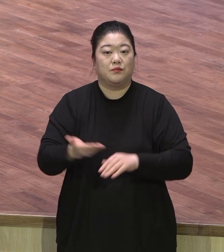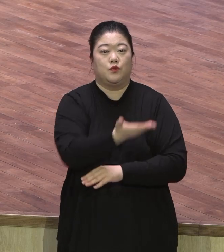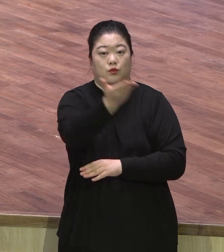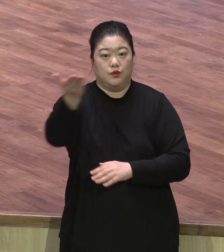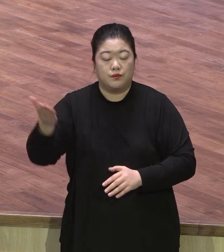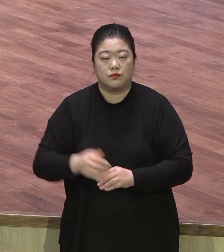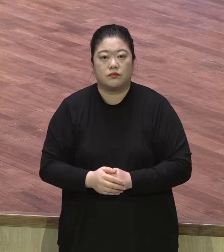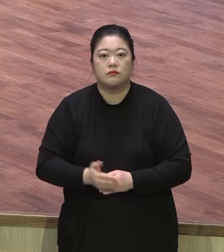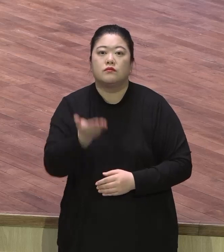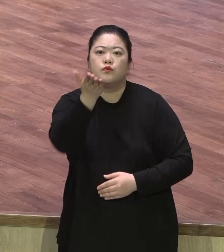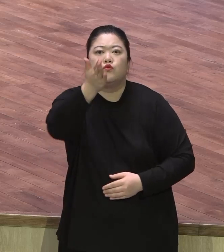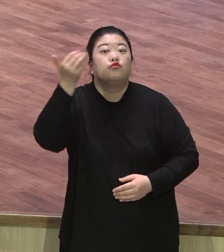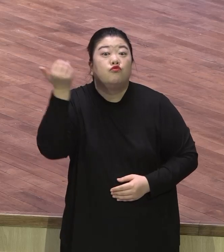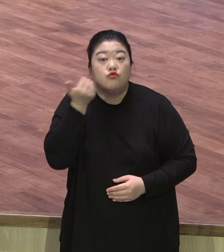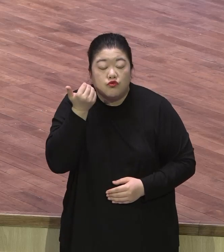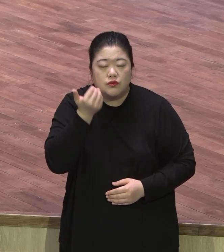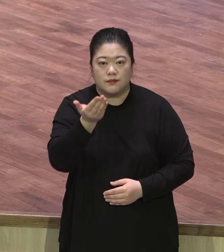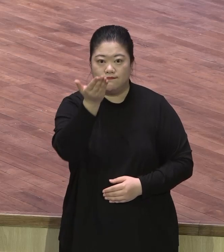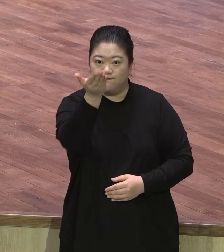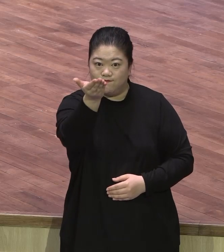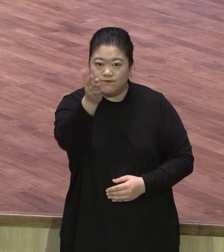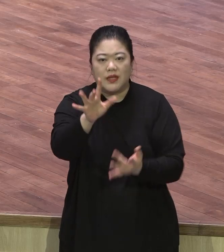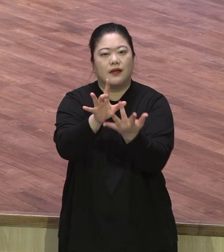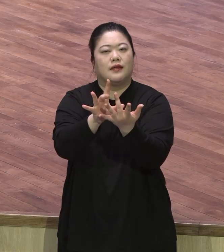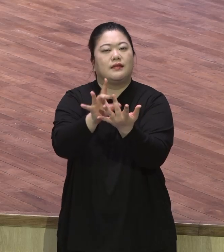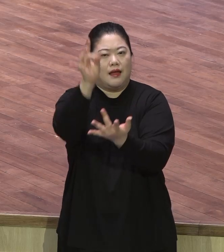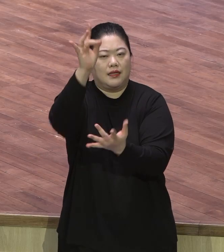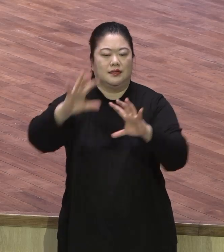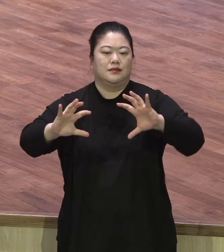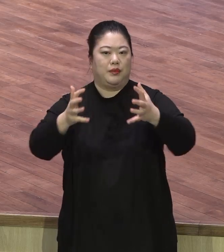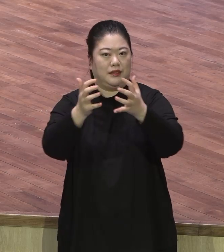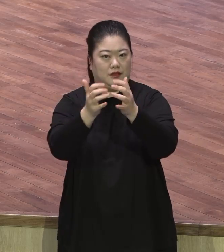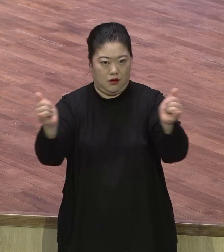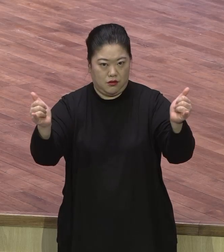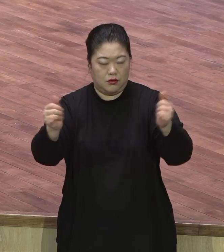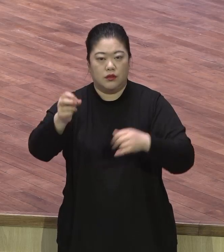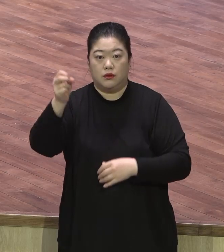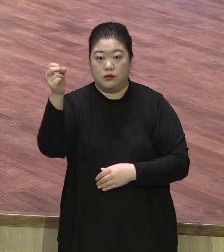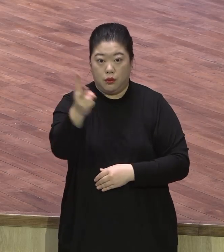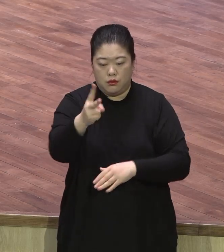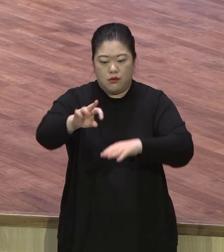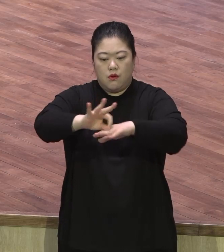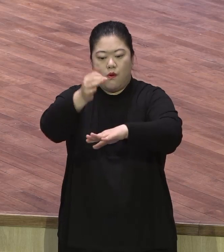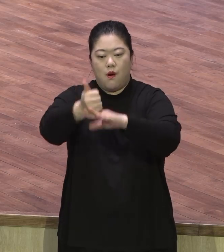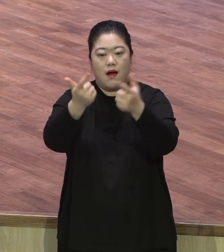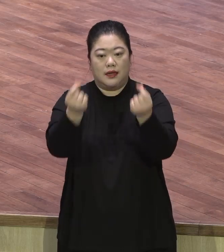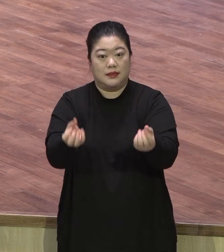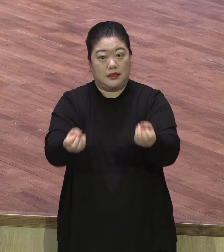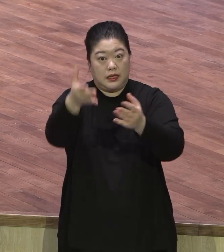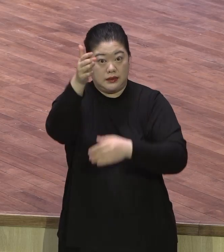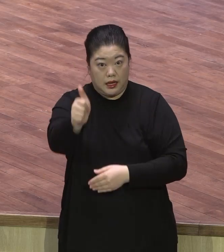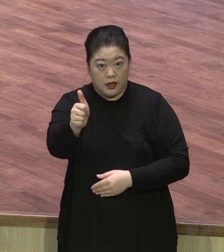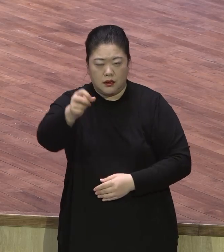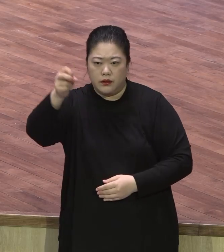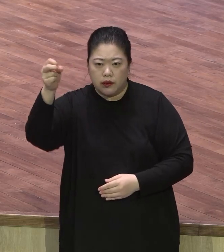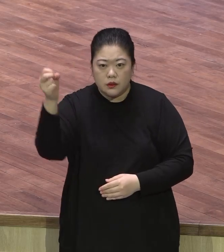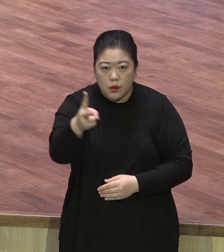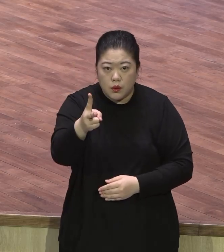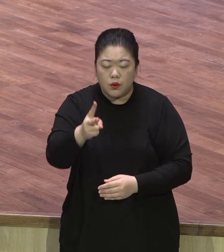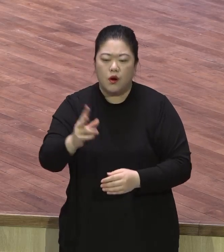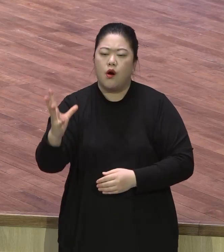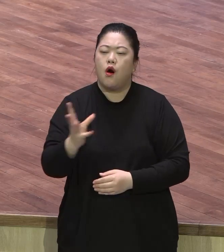너는 태카진족 속이요 하나님 말씀합니다 여러분에게 왕같은 제사장이요 거룩한 나라 너는 나의